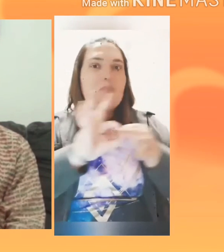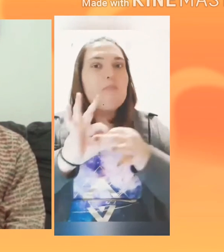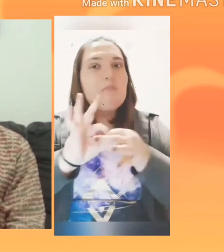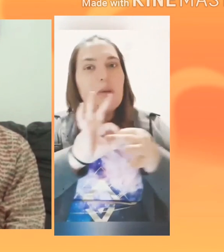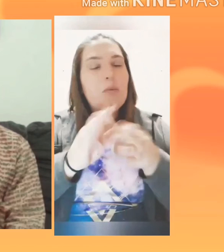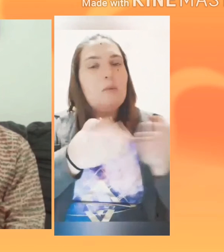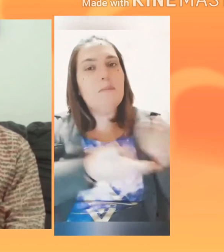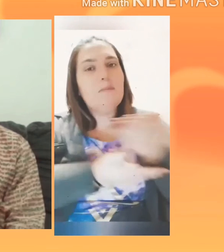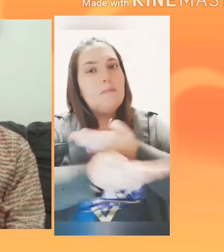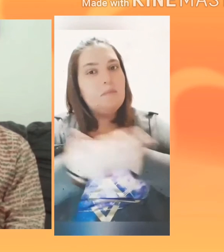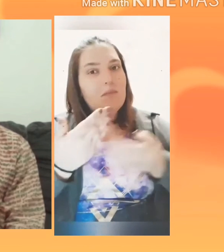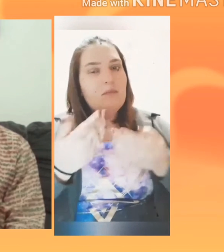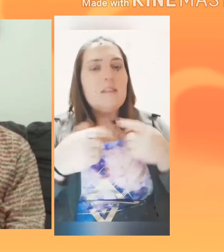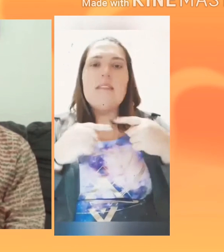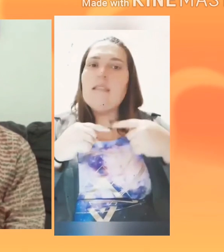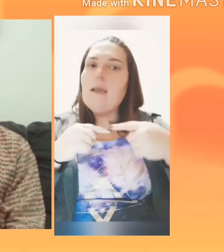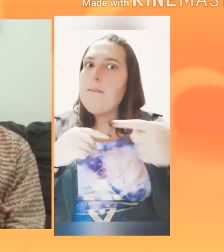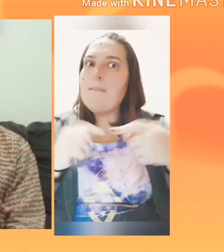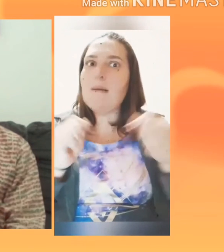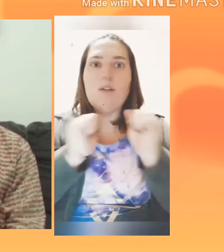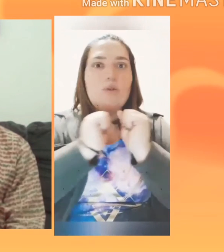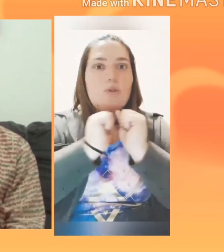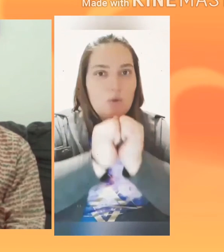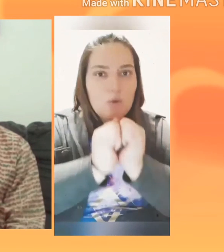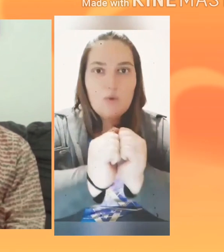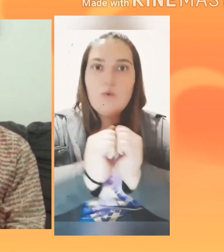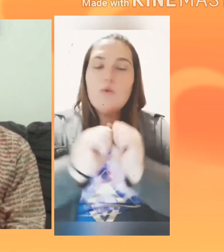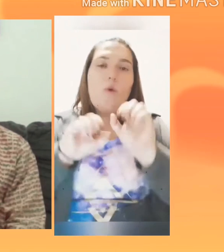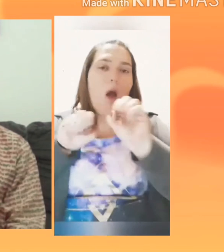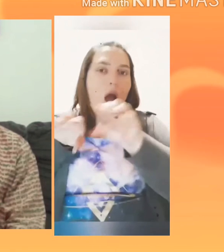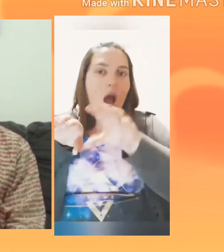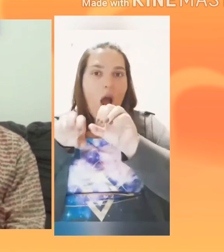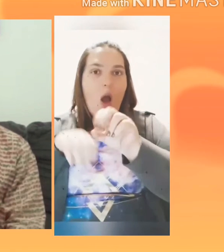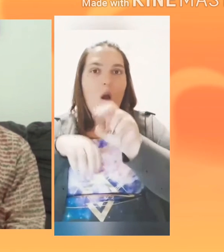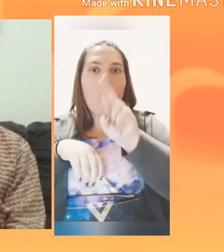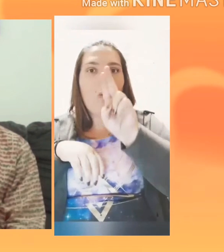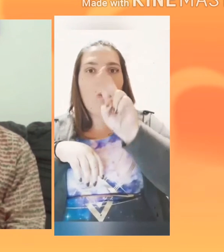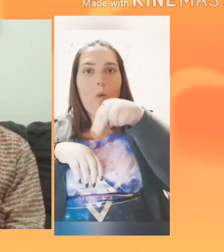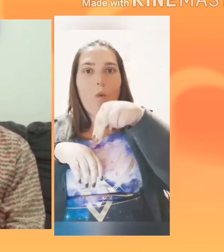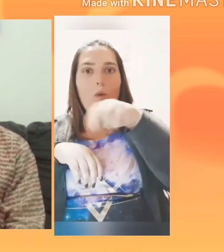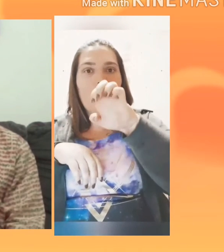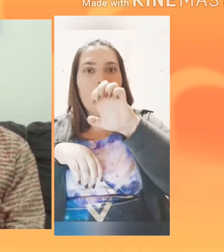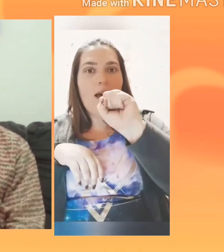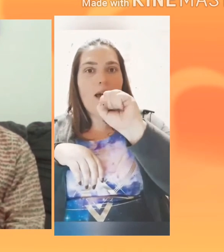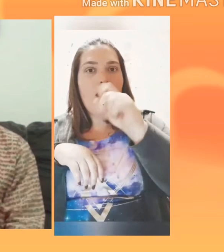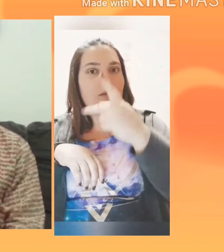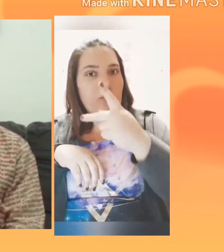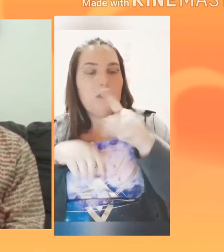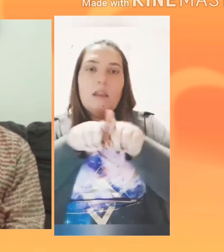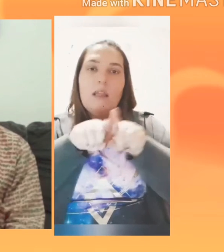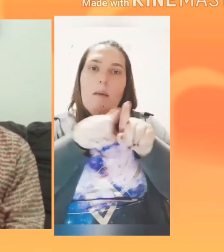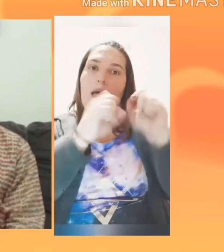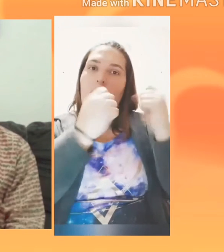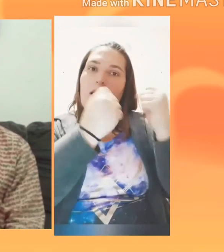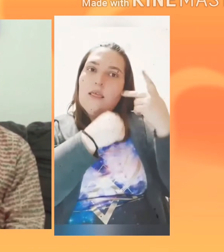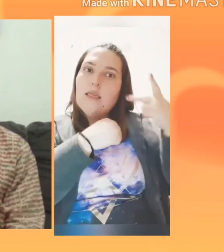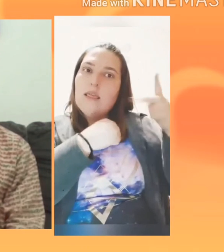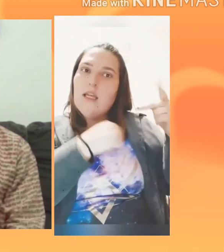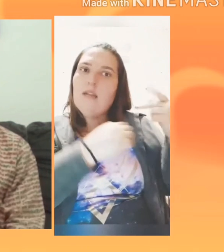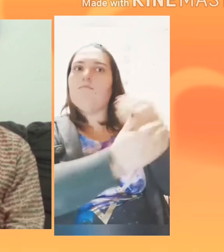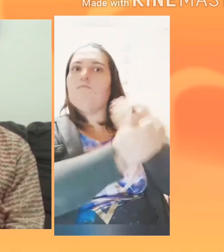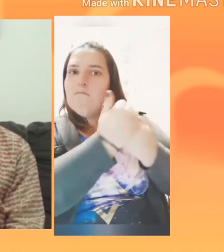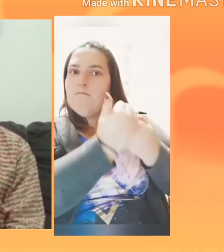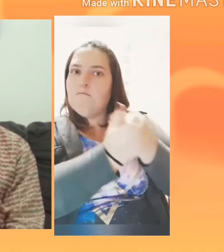por 4 anos, uma ligação ali direta com ele, semanal, né, algumas vezes na semana, dava aula na Unesp, dava aula